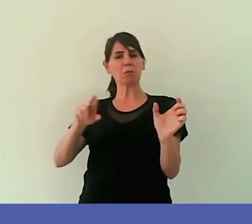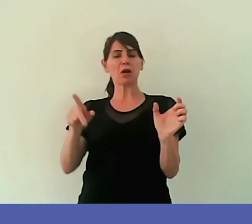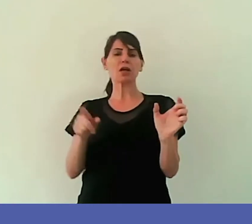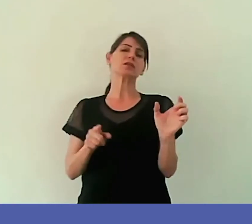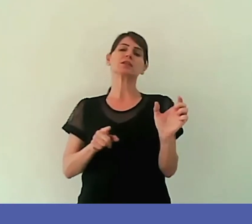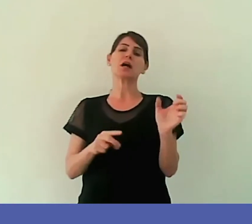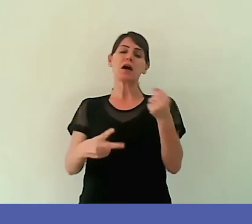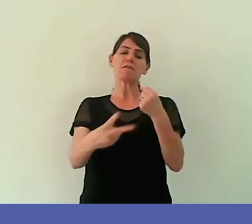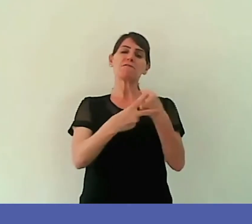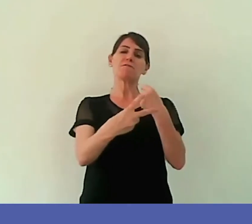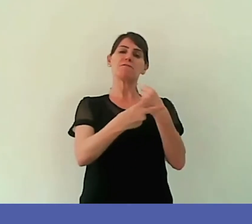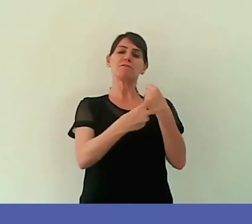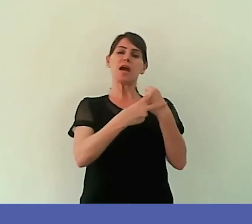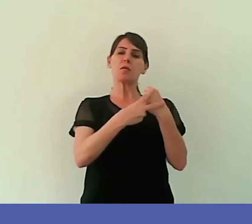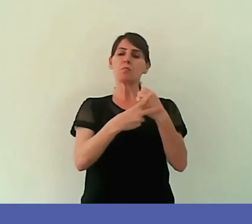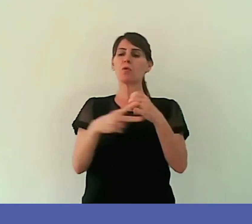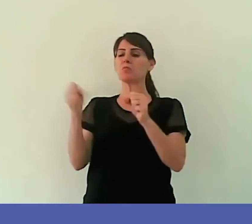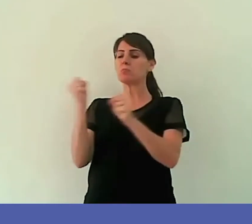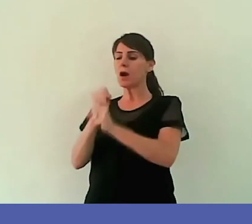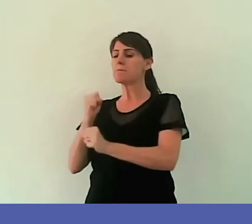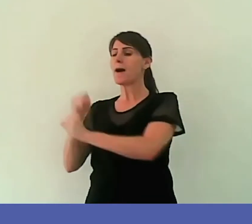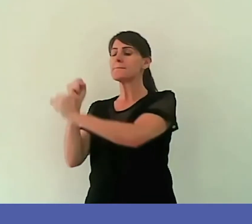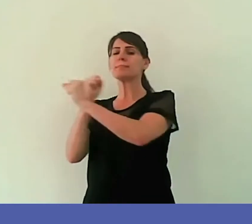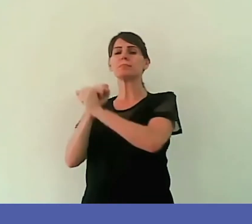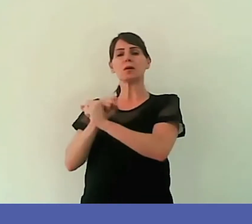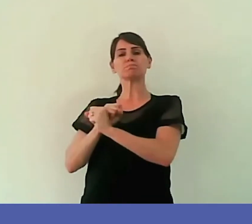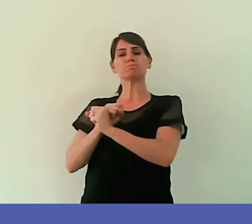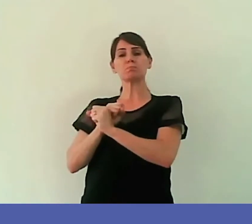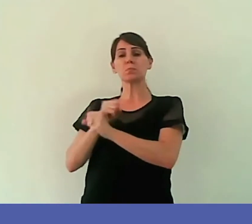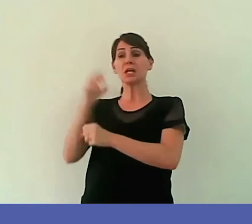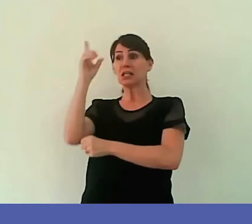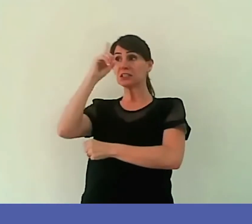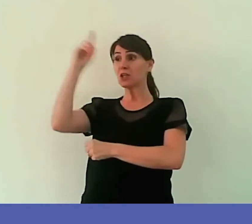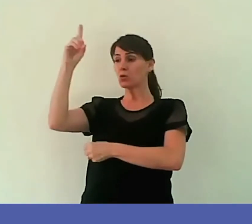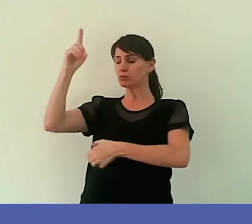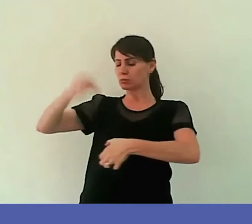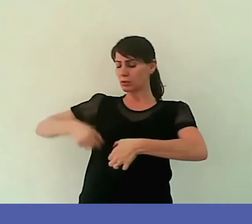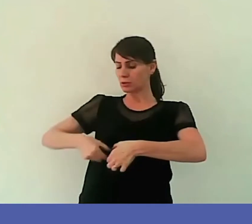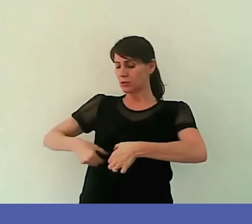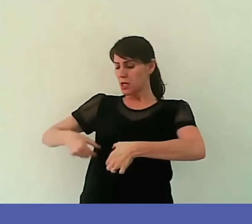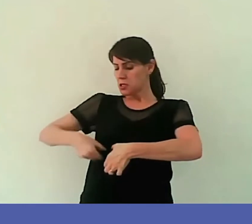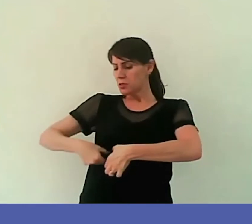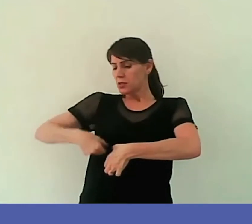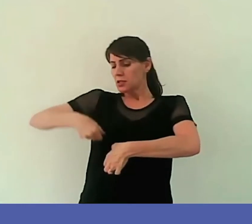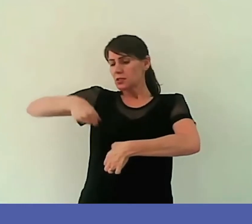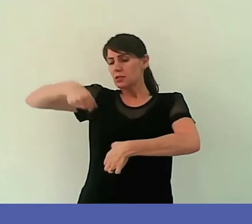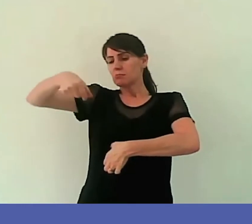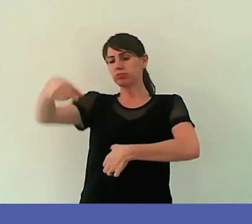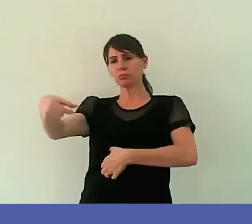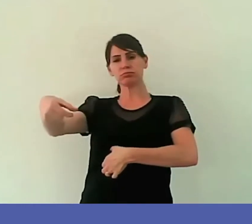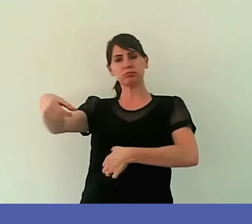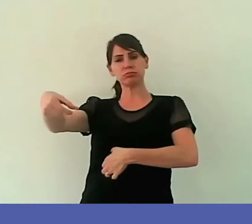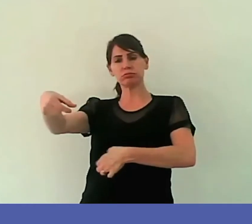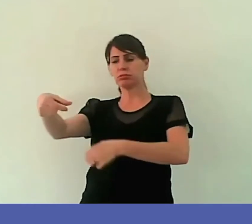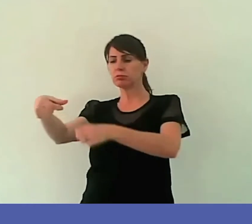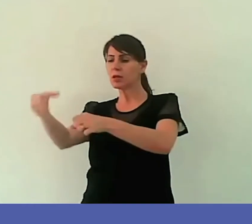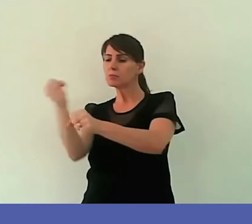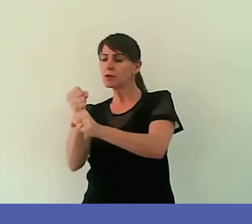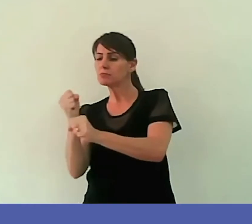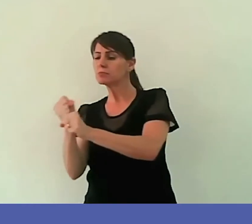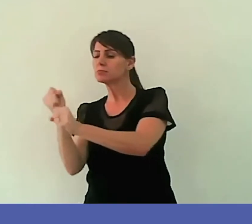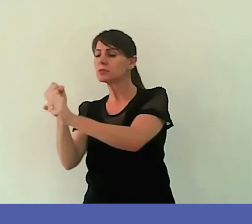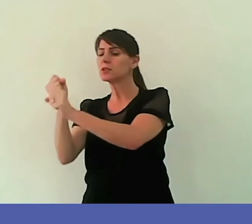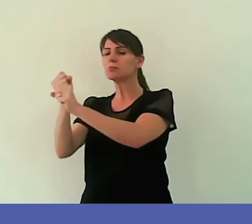verbo construir. Então Deus tirou uma costela de Adão e Deus precisou